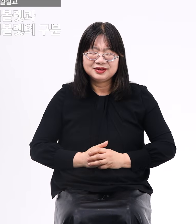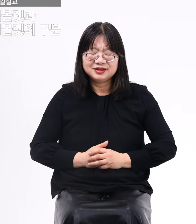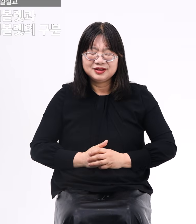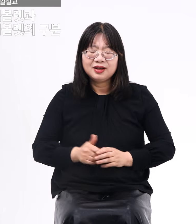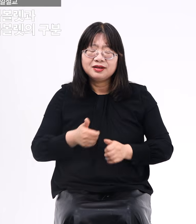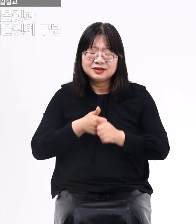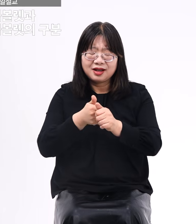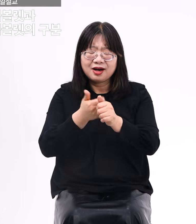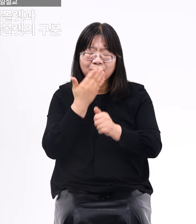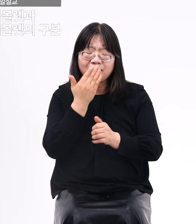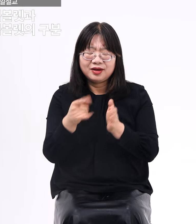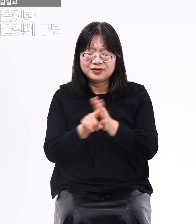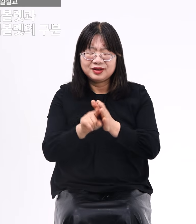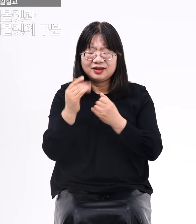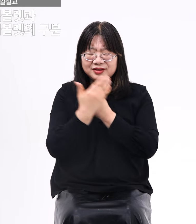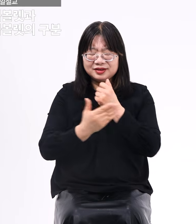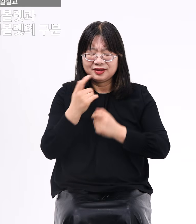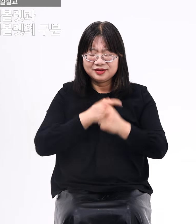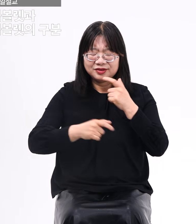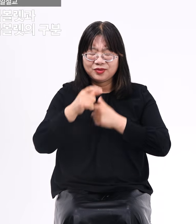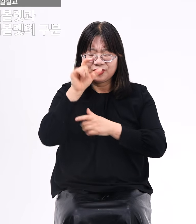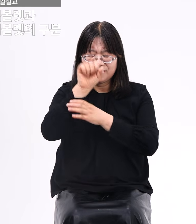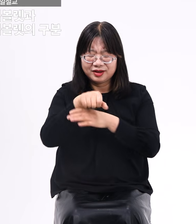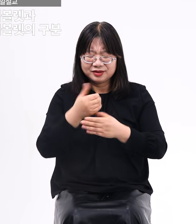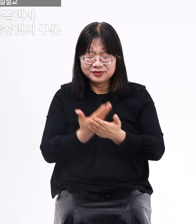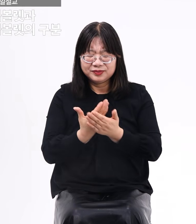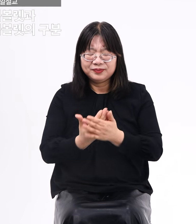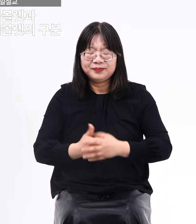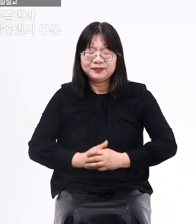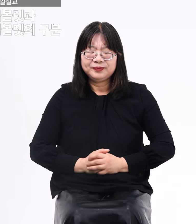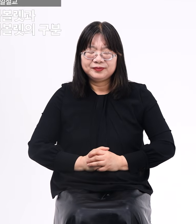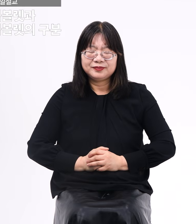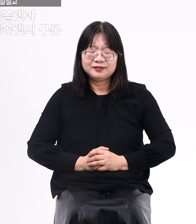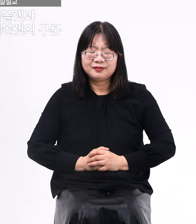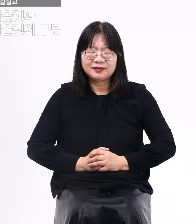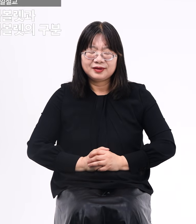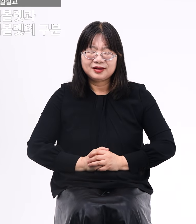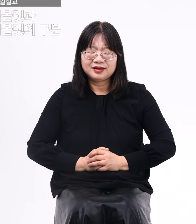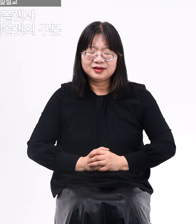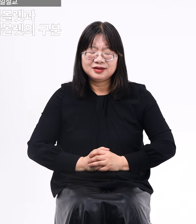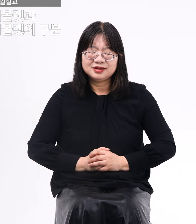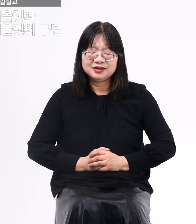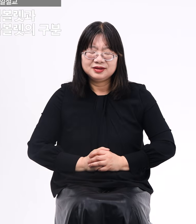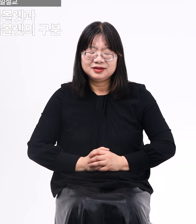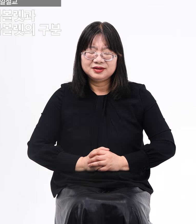따라갈 수 있도록 은혜를 더하여 주시옵소서.